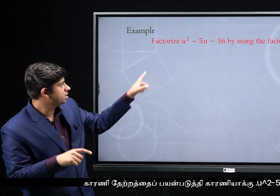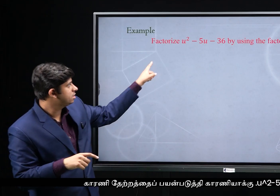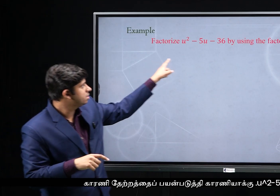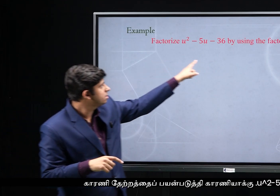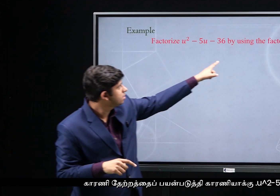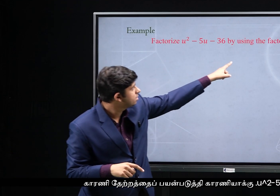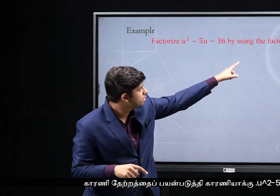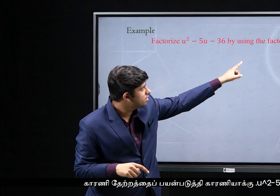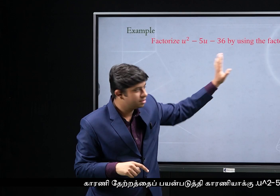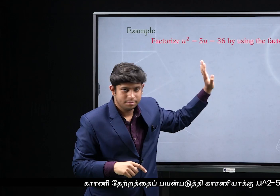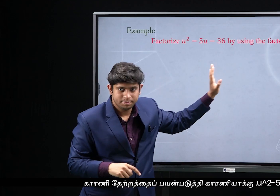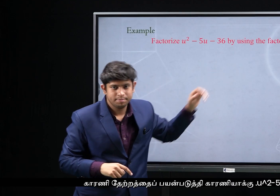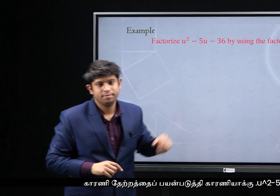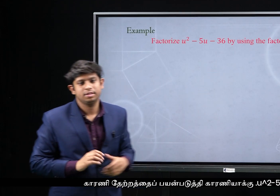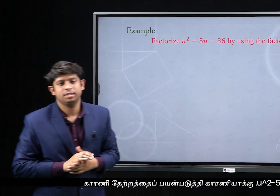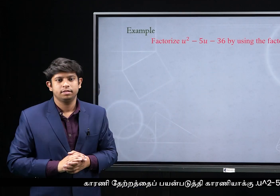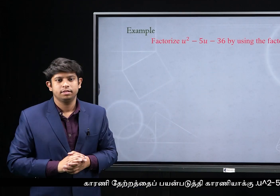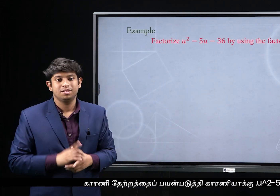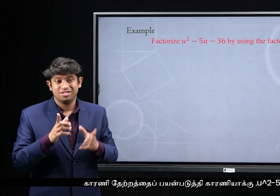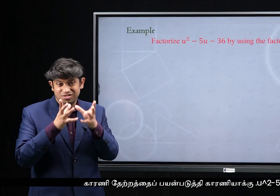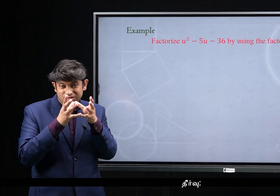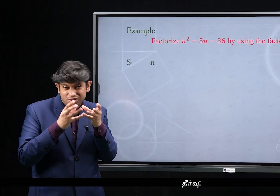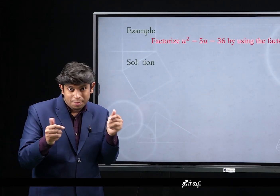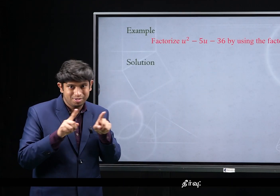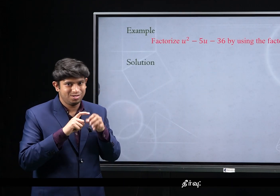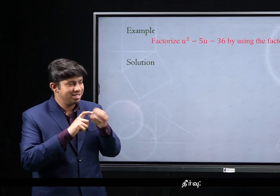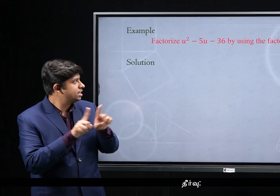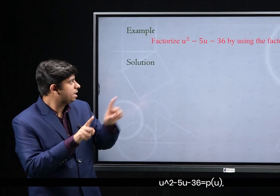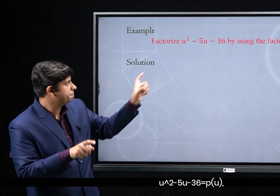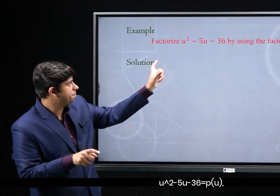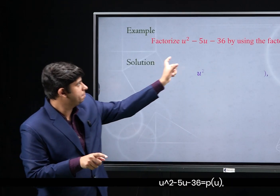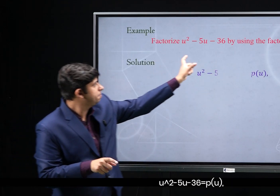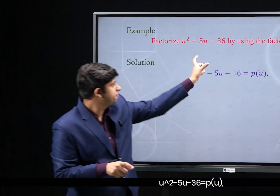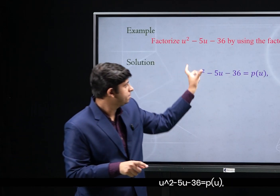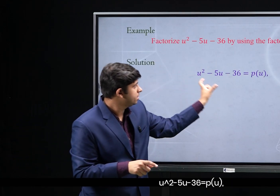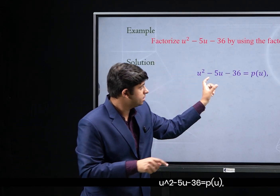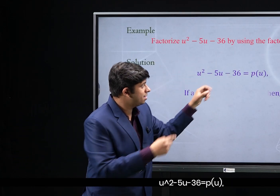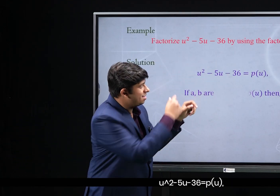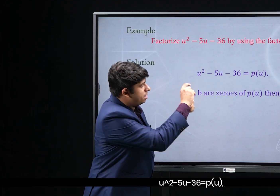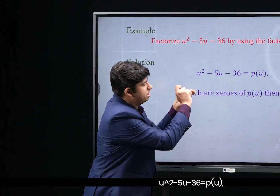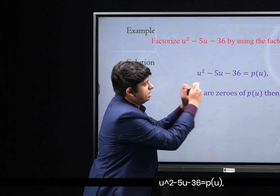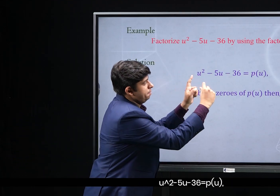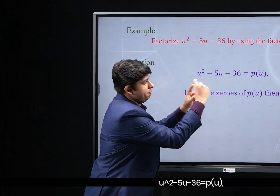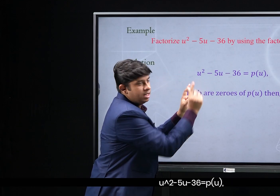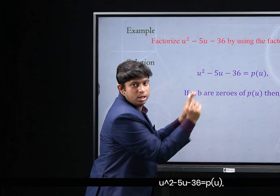5U கழித்தல் 36. தீர்வு: U மேலிலக்க 2 கழித்தல் 5U